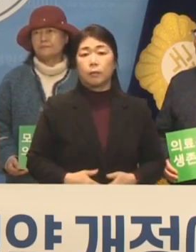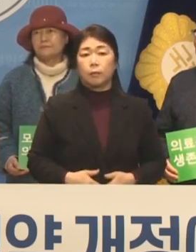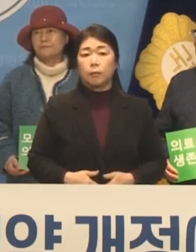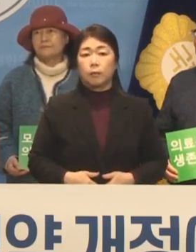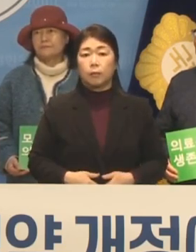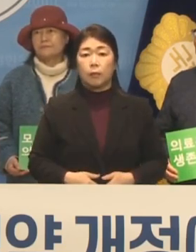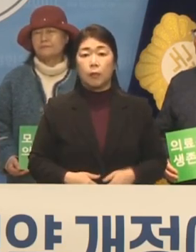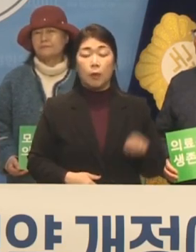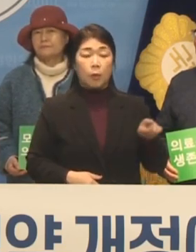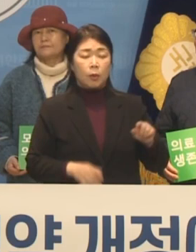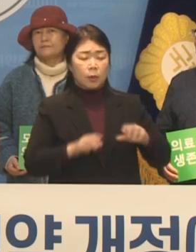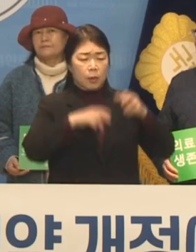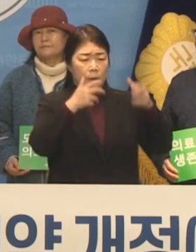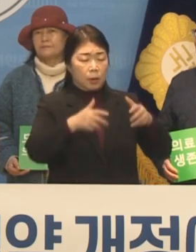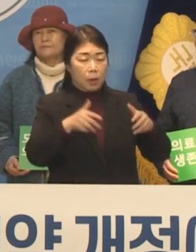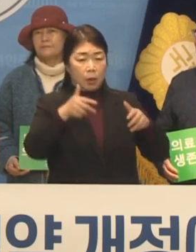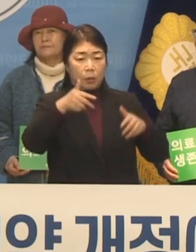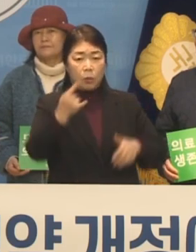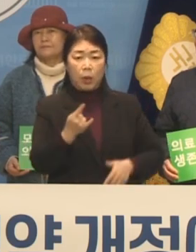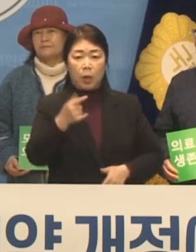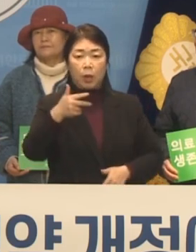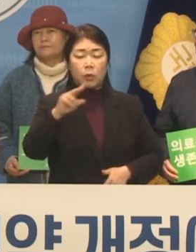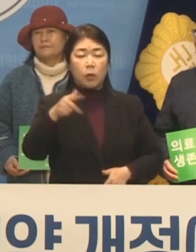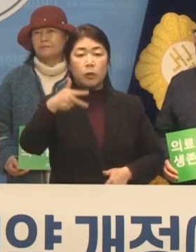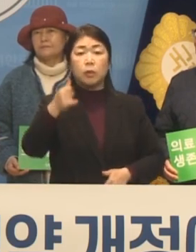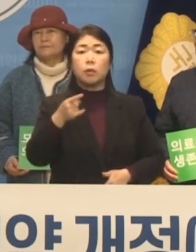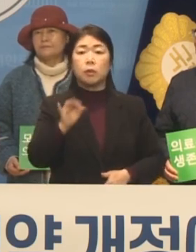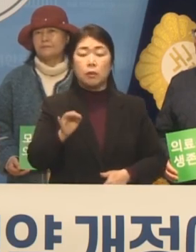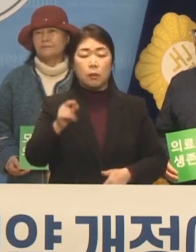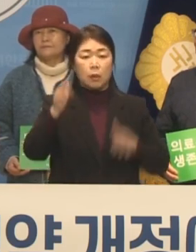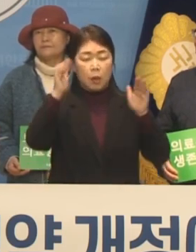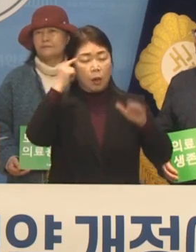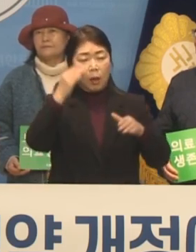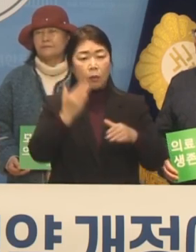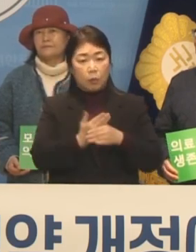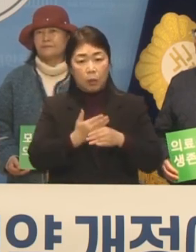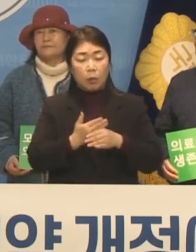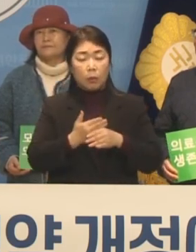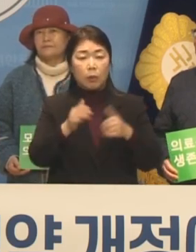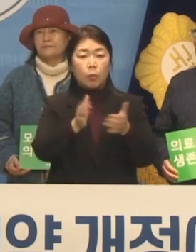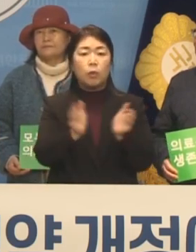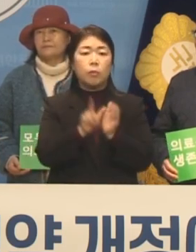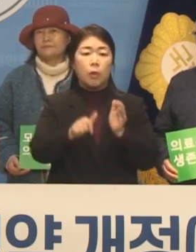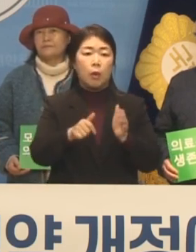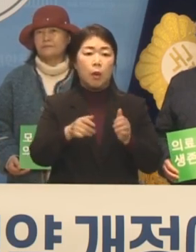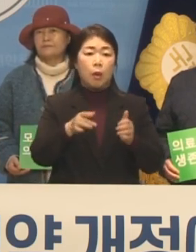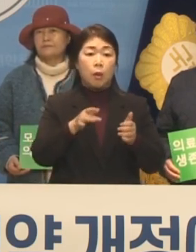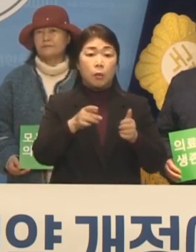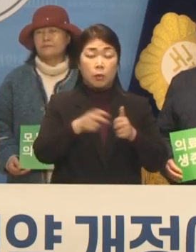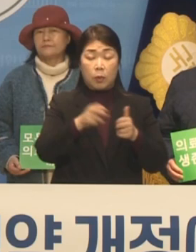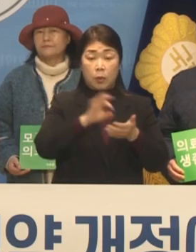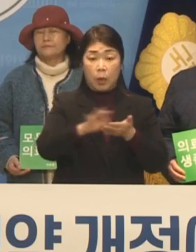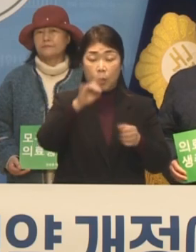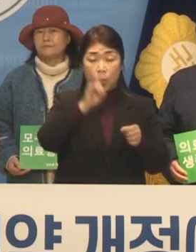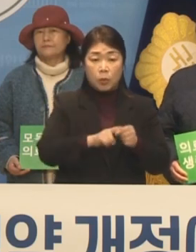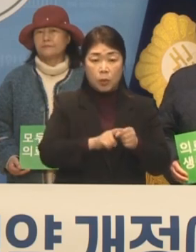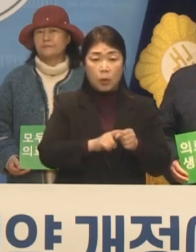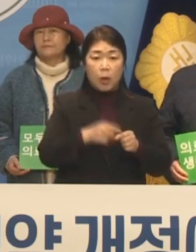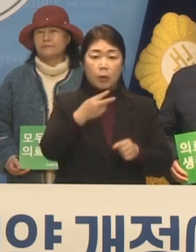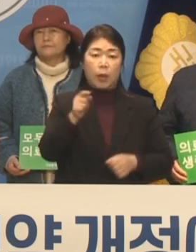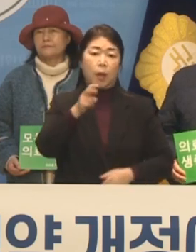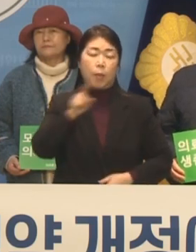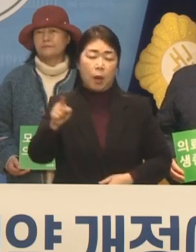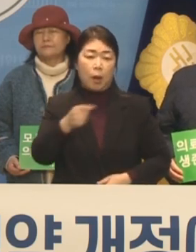이는 세계 뇌전증 학회에서 난치성 뇌전증에 의료용 대마가 효과가 있음을 검증하고 온